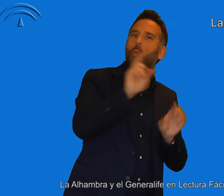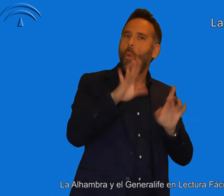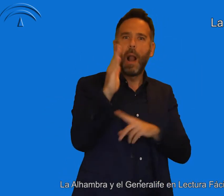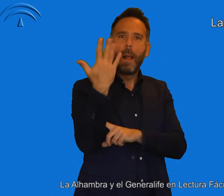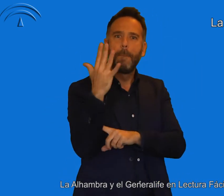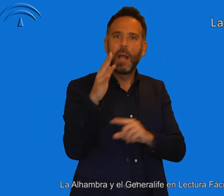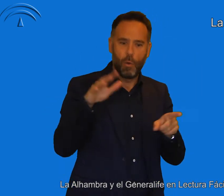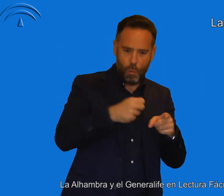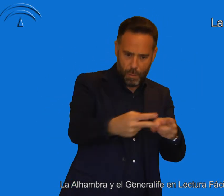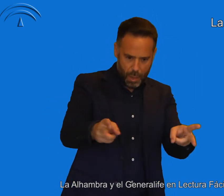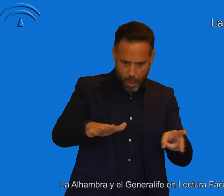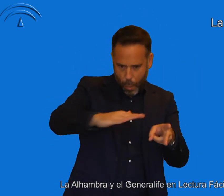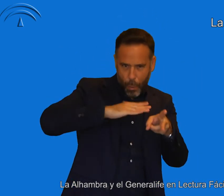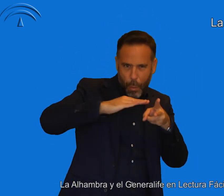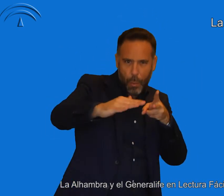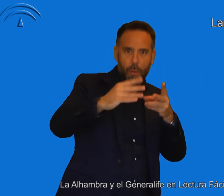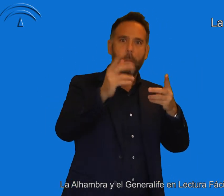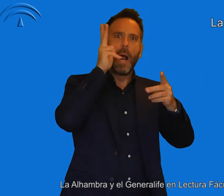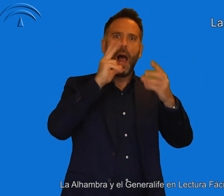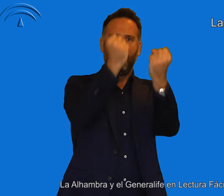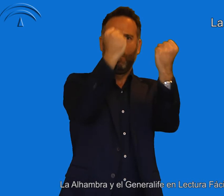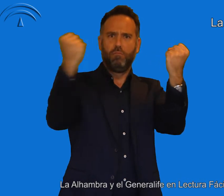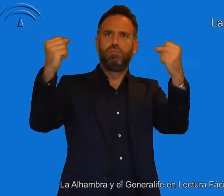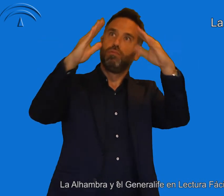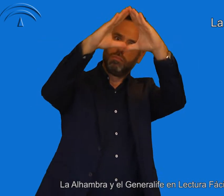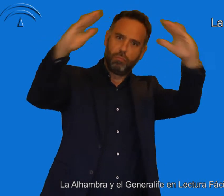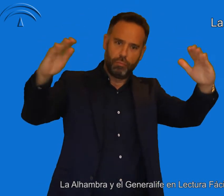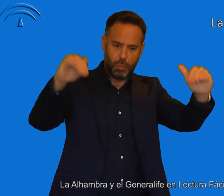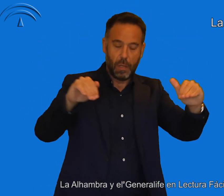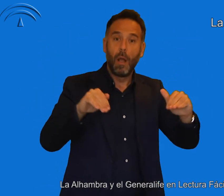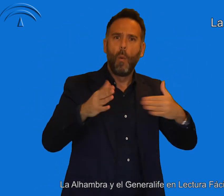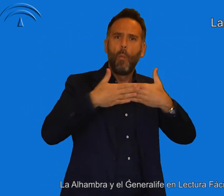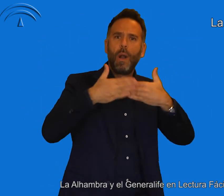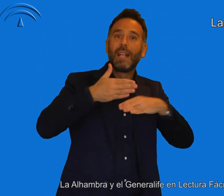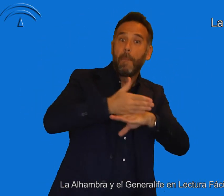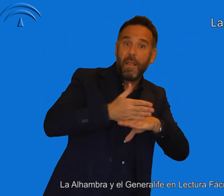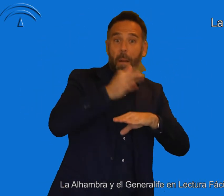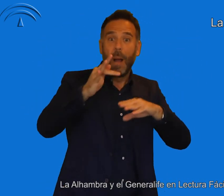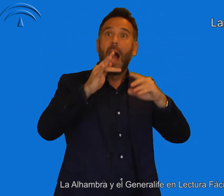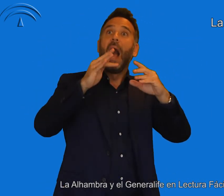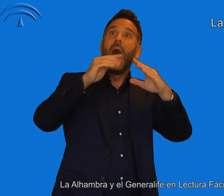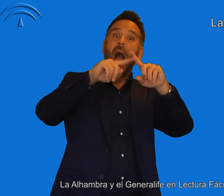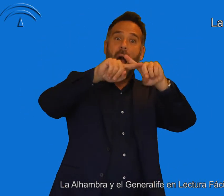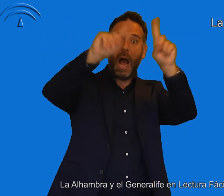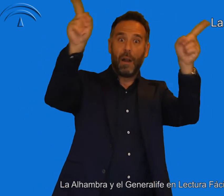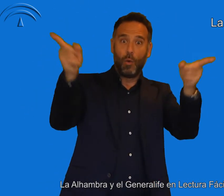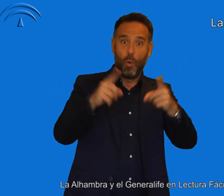calma. Todo se refleja en ella como si fuera un espejo. Una gran puerta de madera y un arco de